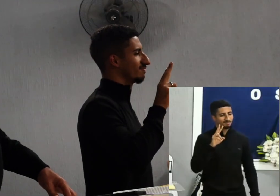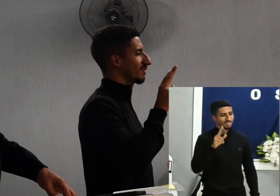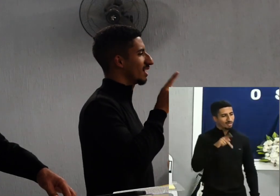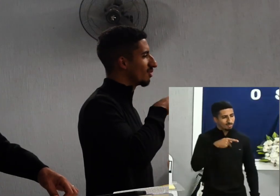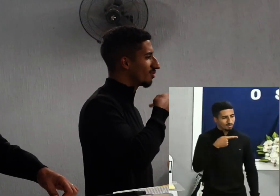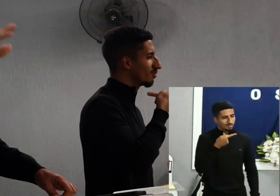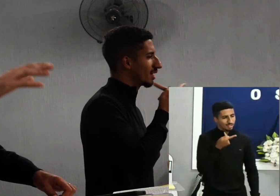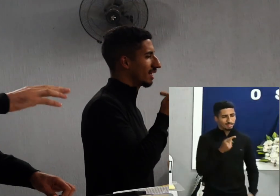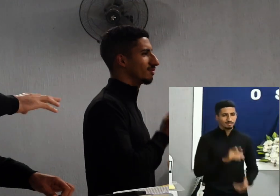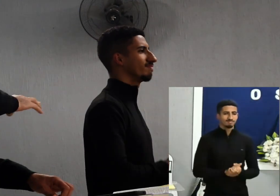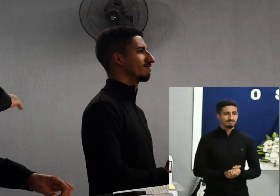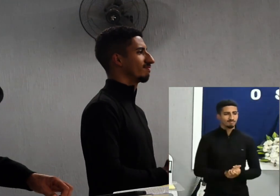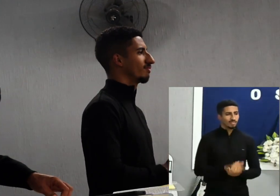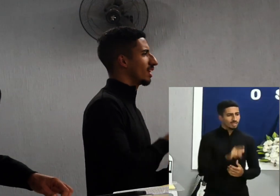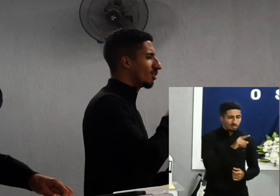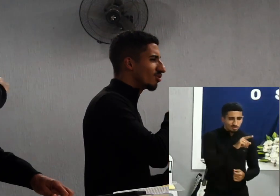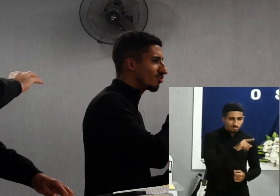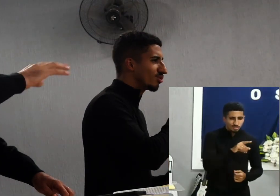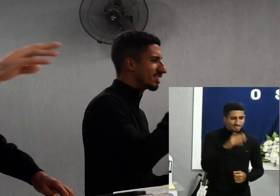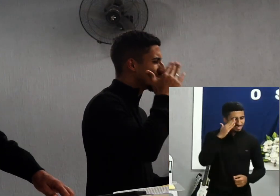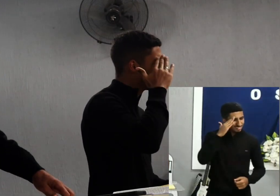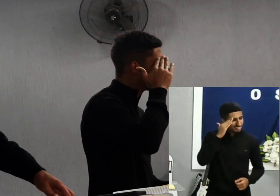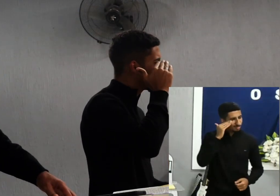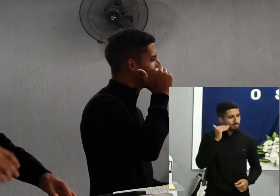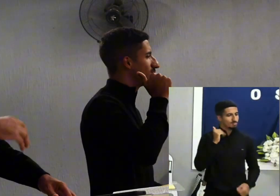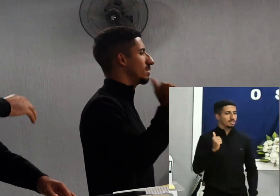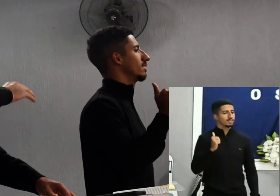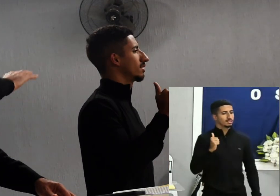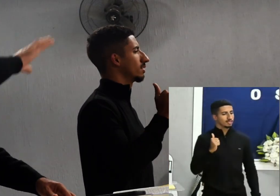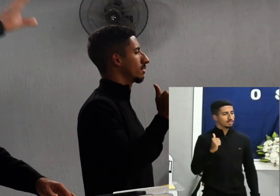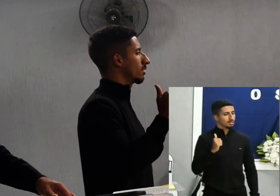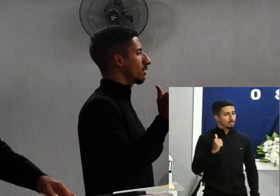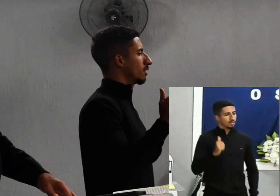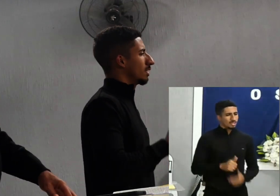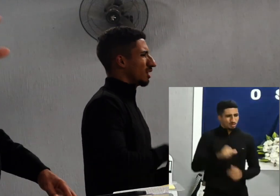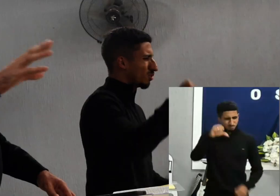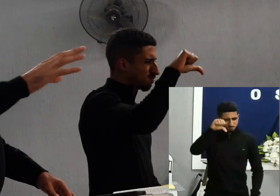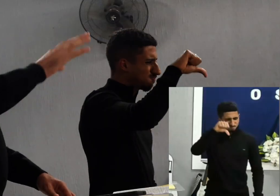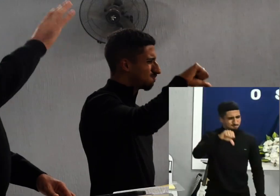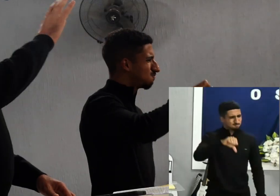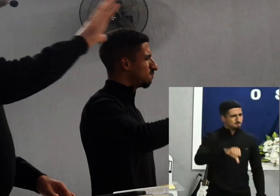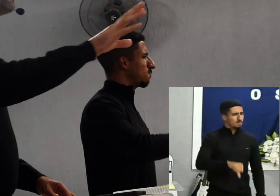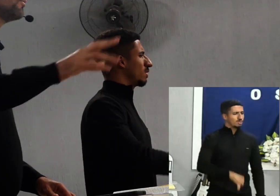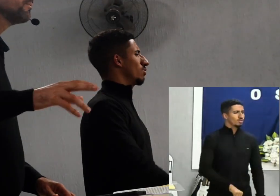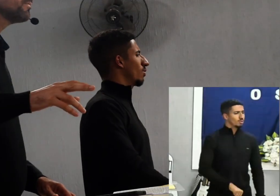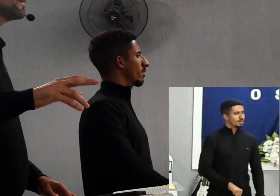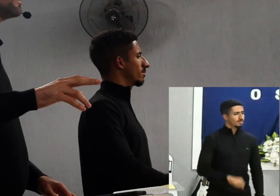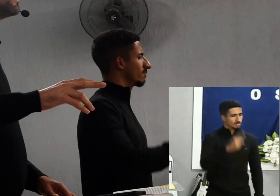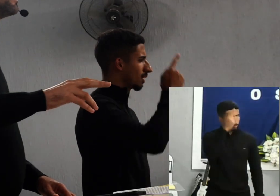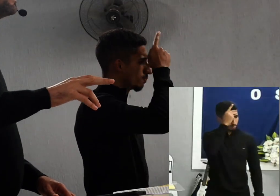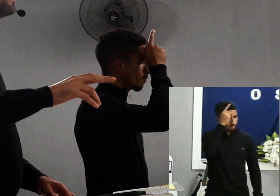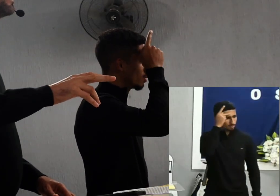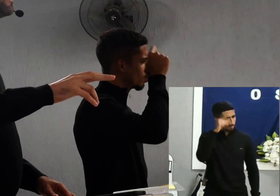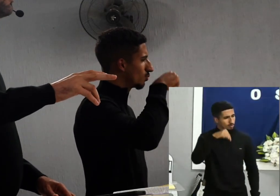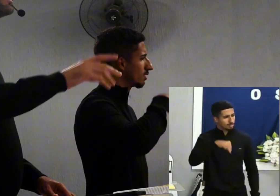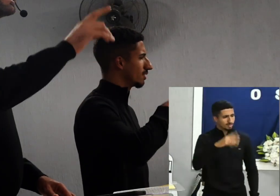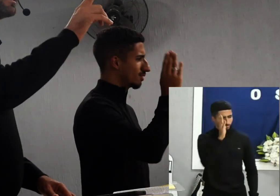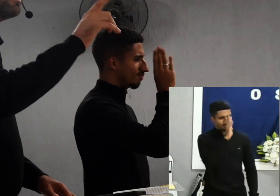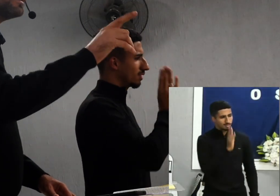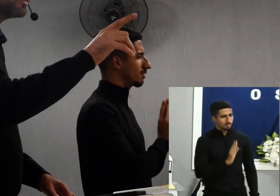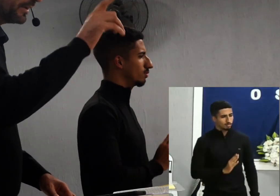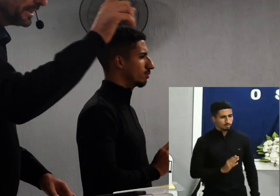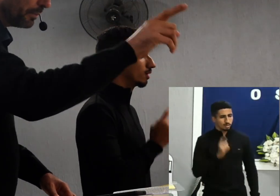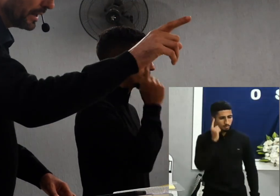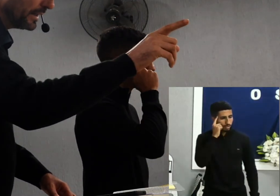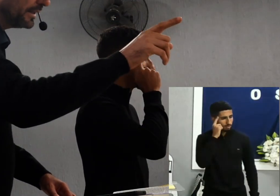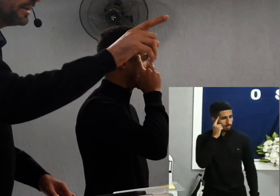país, um político muito corrupto, não sei, pense em alguém terrível. Você